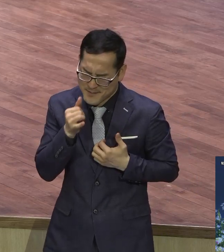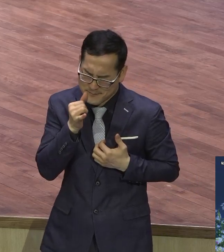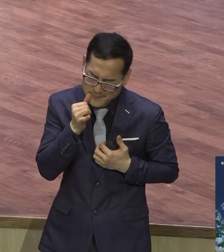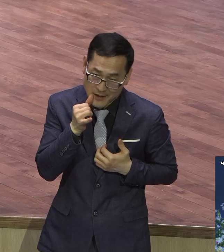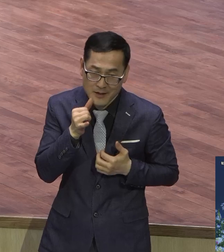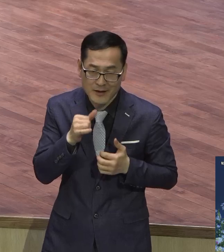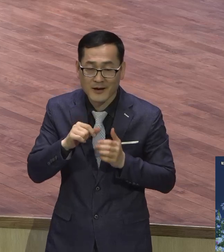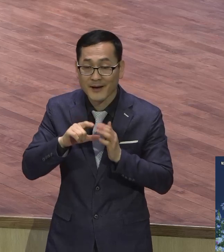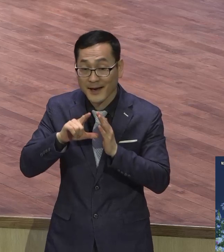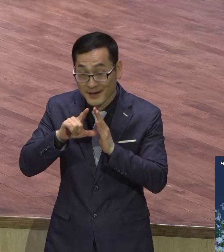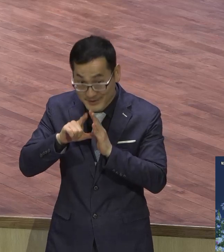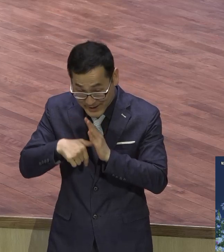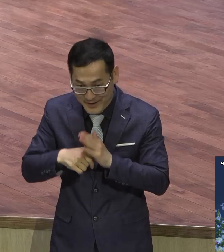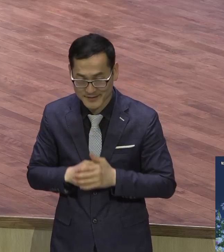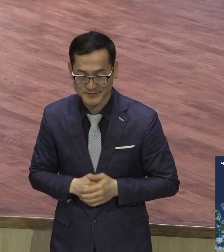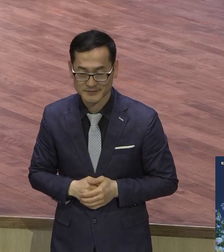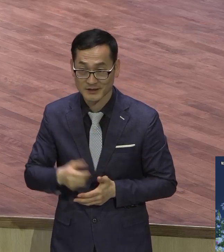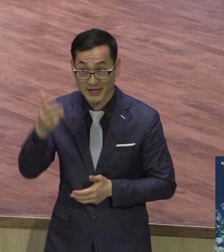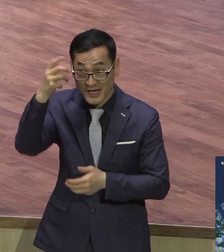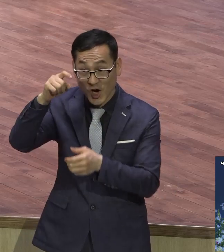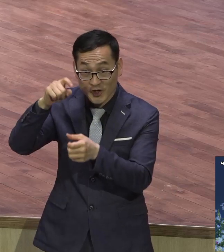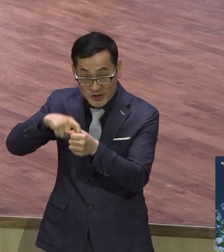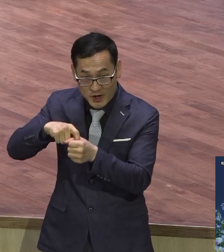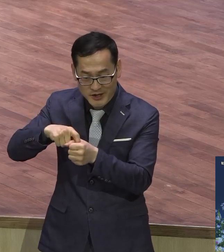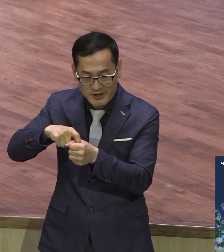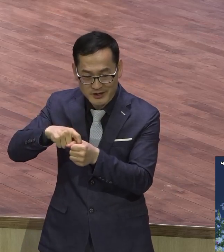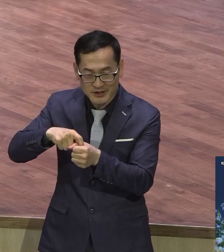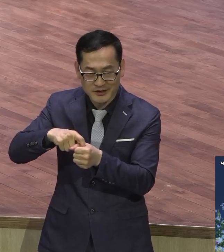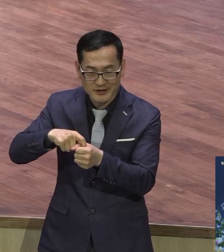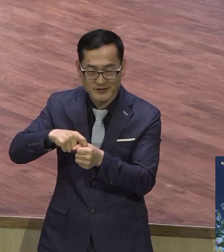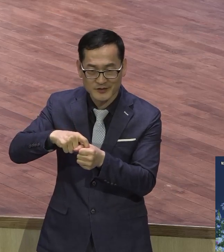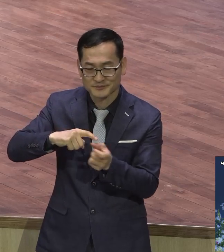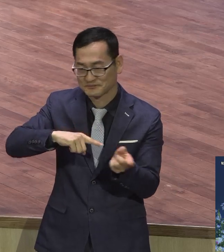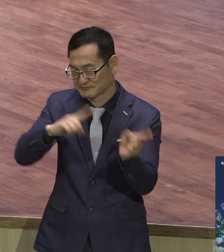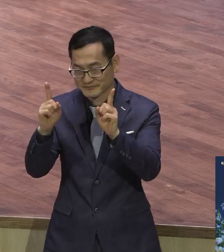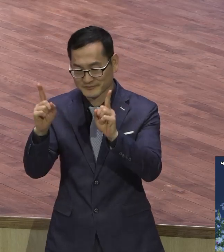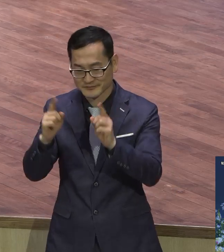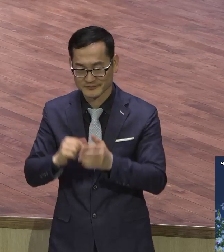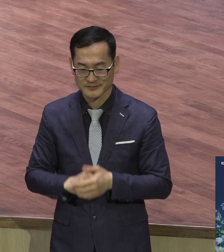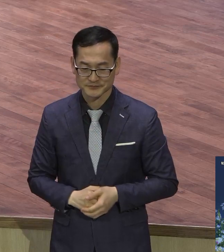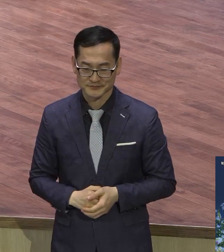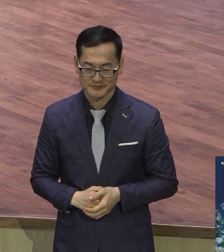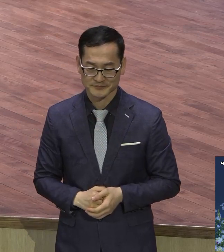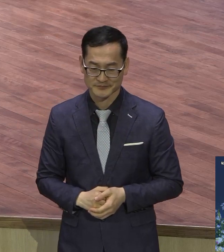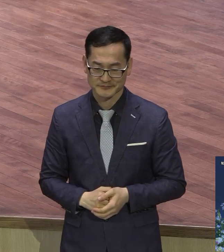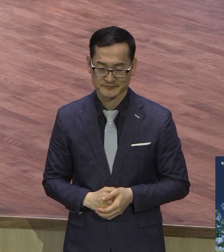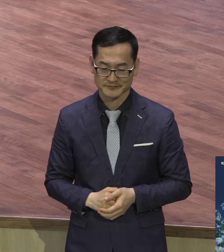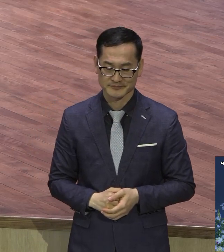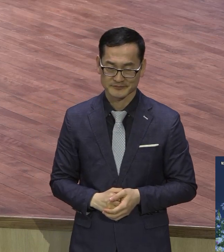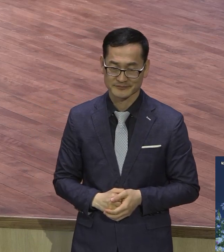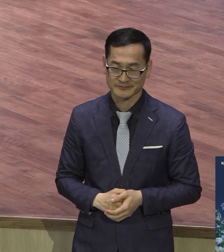바로 영적 정상상태라고 말합니다. 그 영적 정상상태.